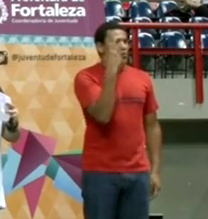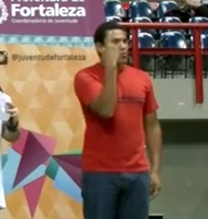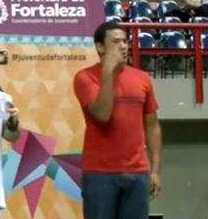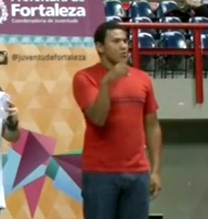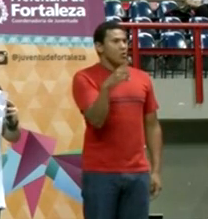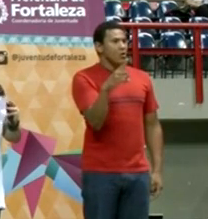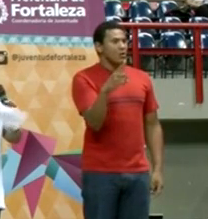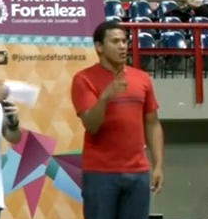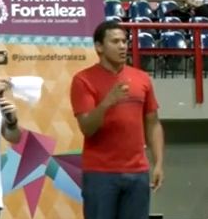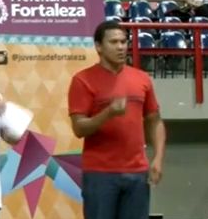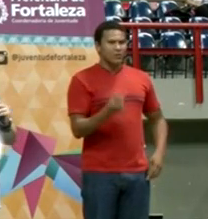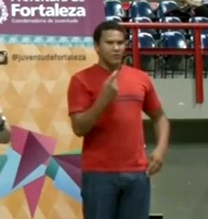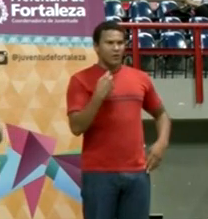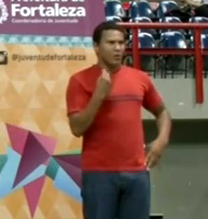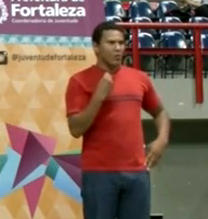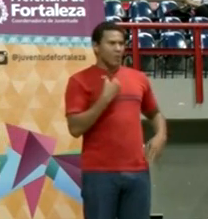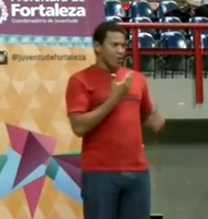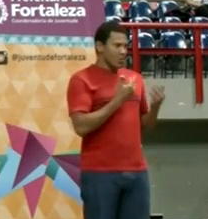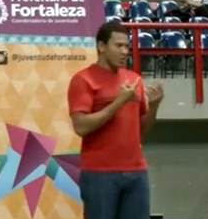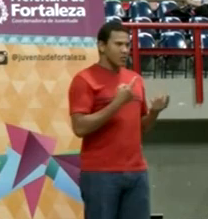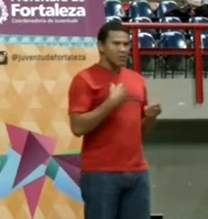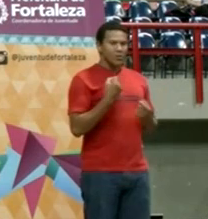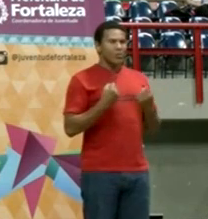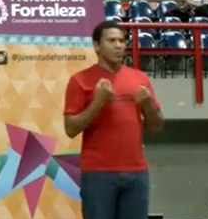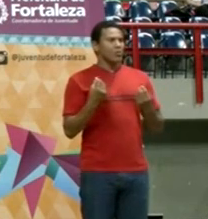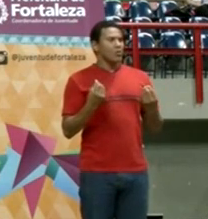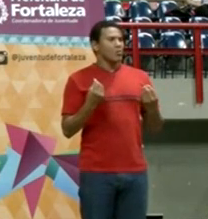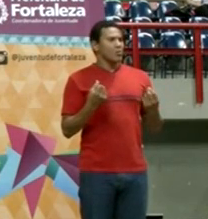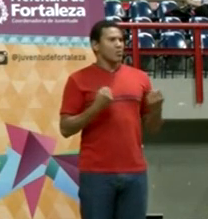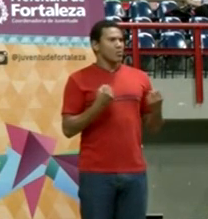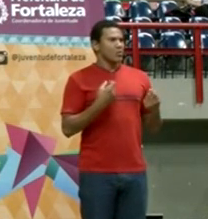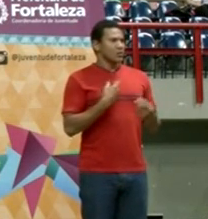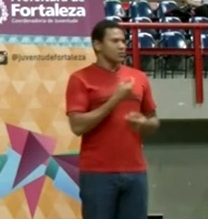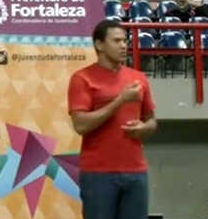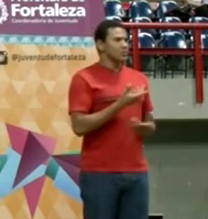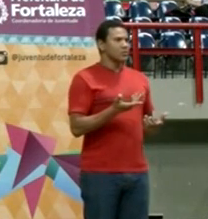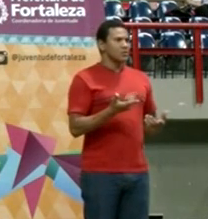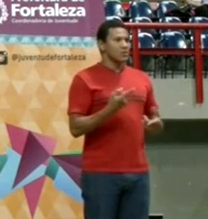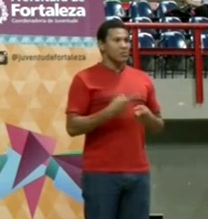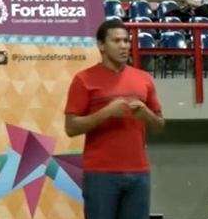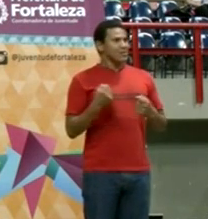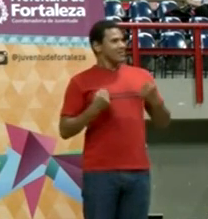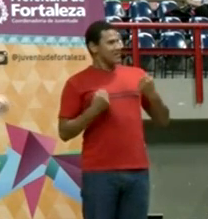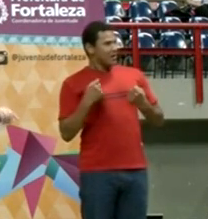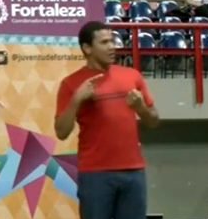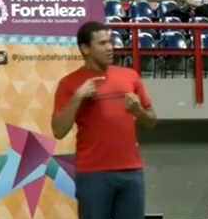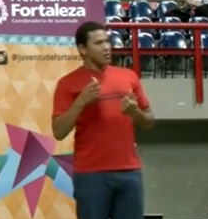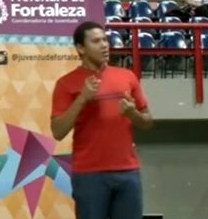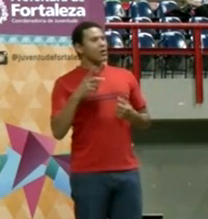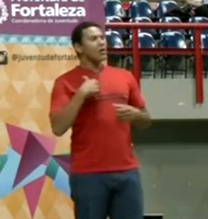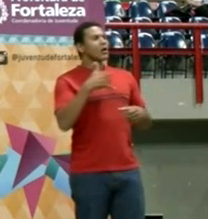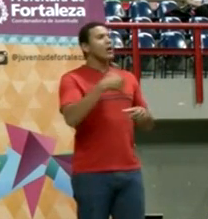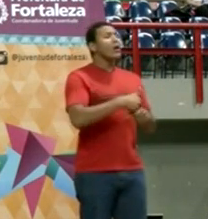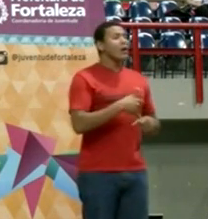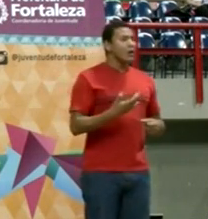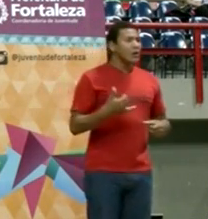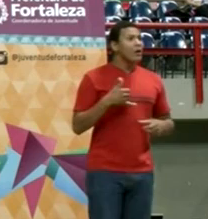é que tu não tem dinheiro nem para comer, tu vai ter um carro? Porque ter o carro é uma coisa. E como é que tu bota